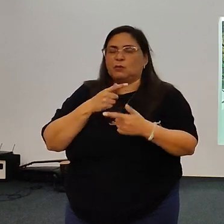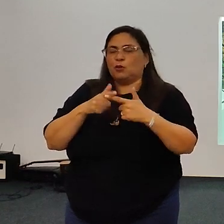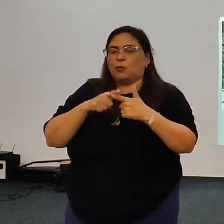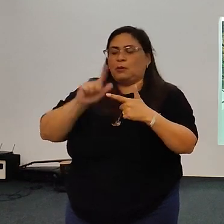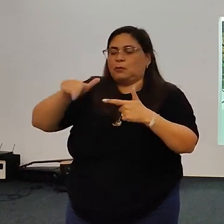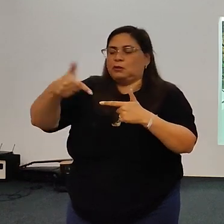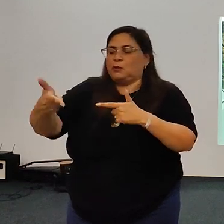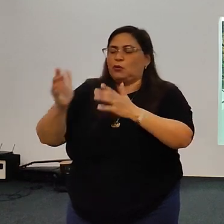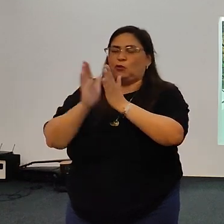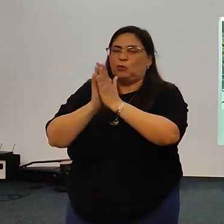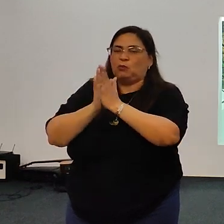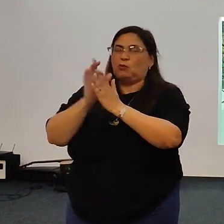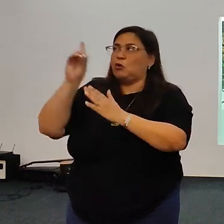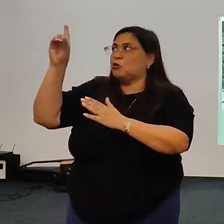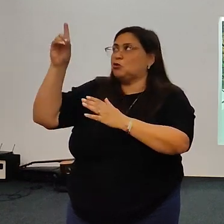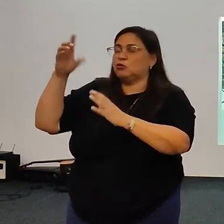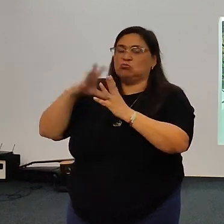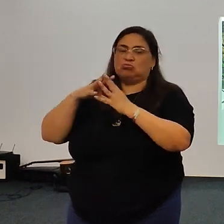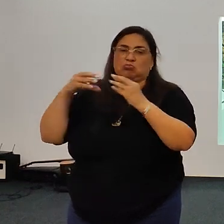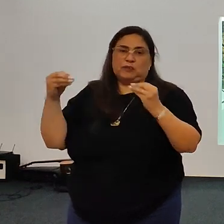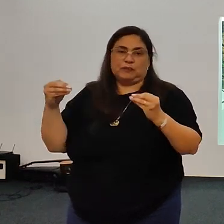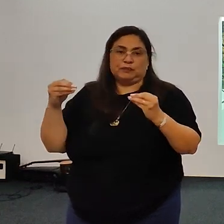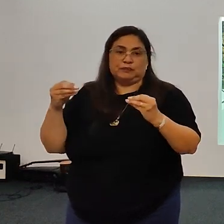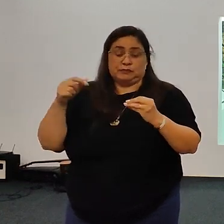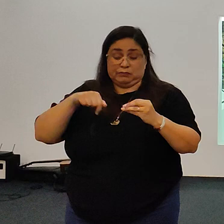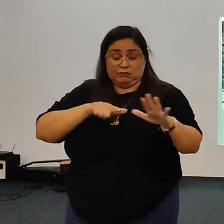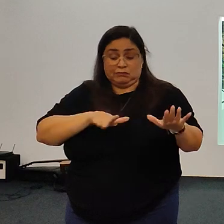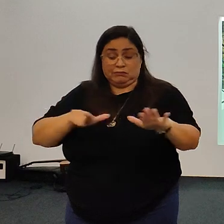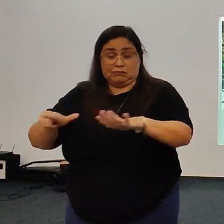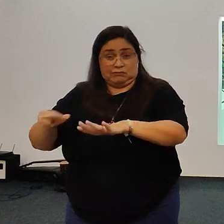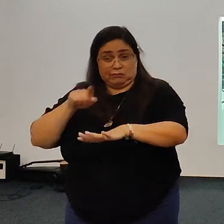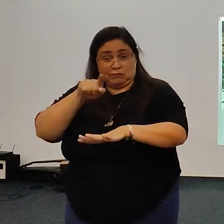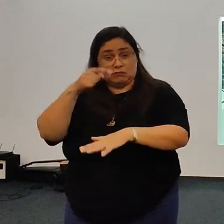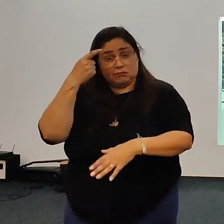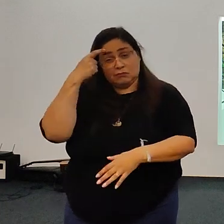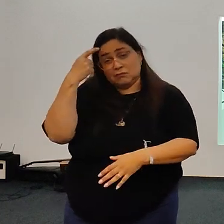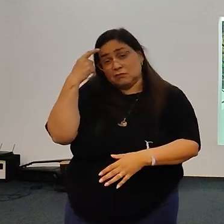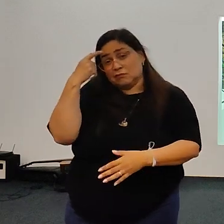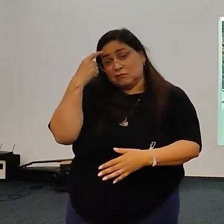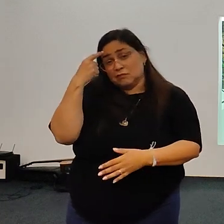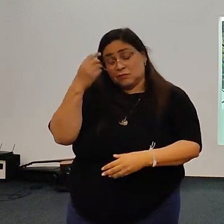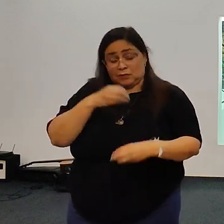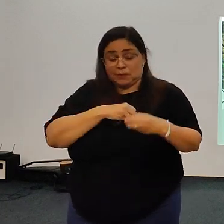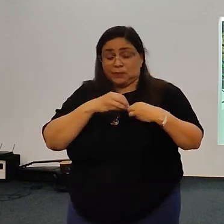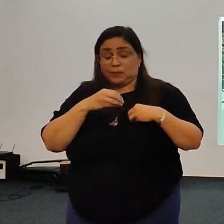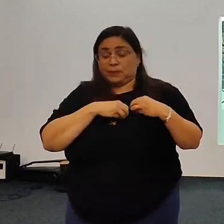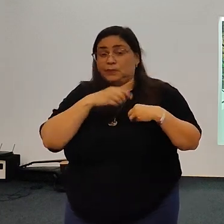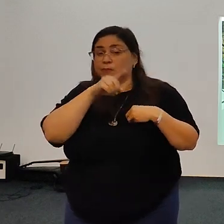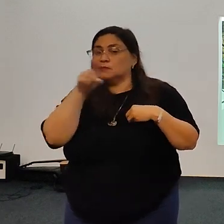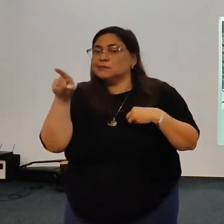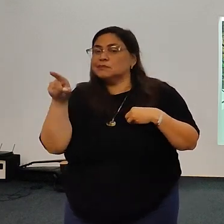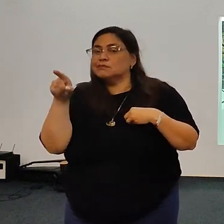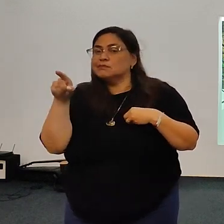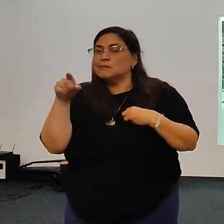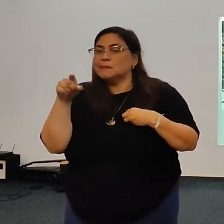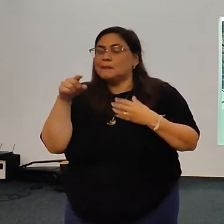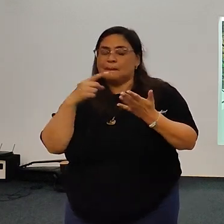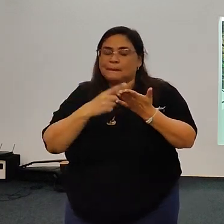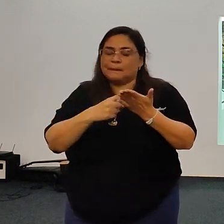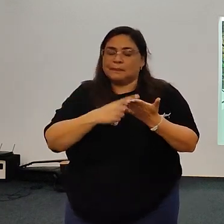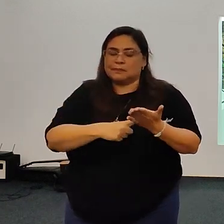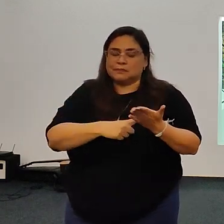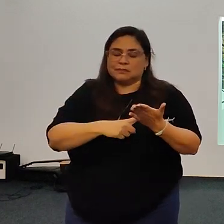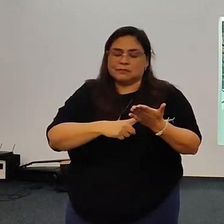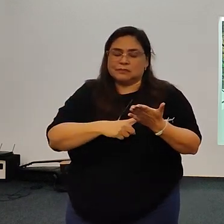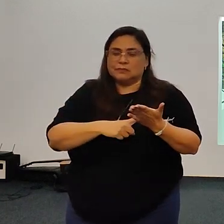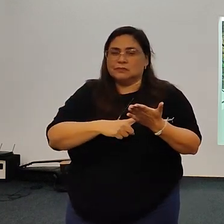já não programei na minha agenda um pecado para essa semana? Será que eu já não programei um pecado sabendo que depois Deus me